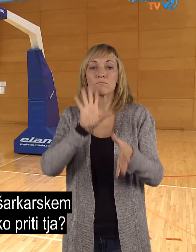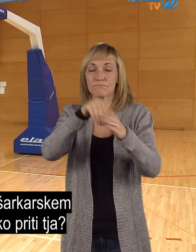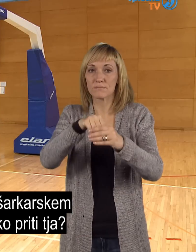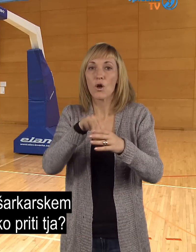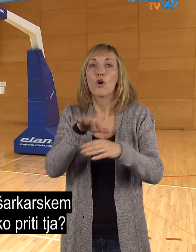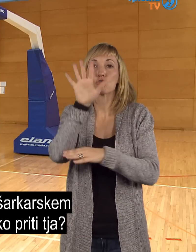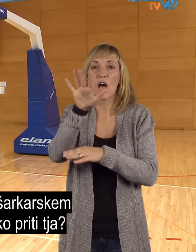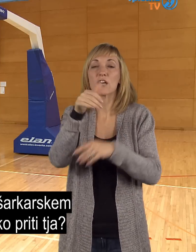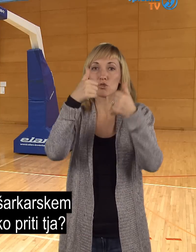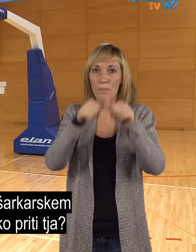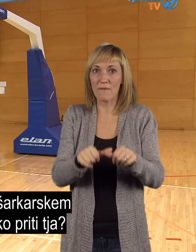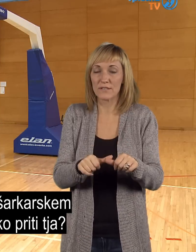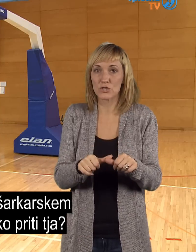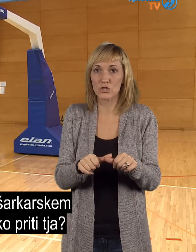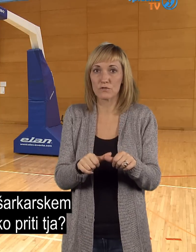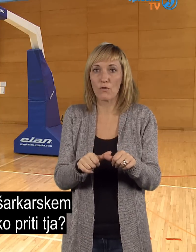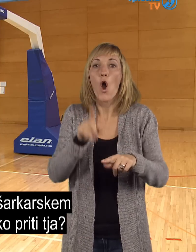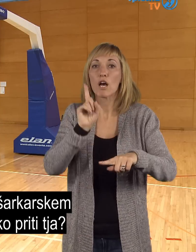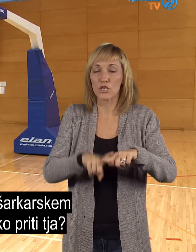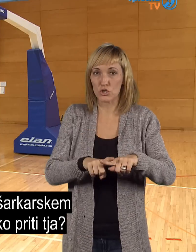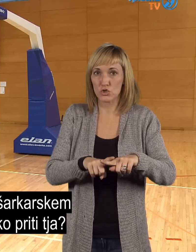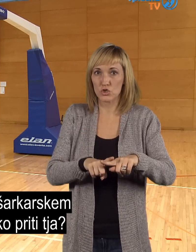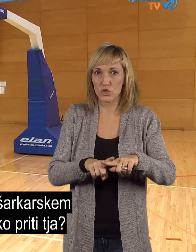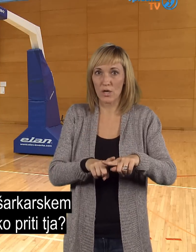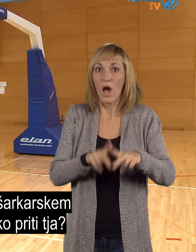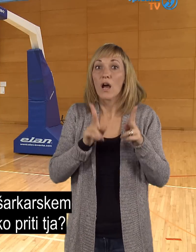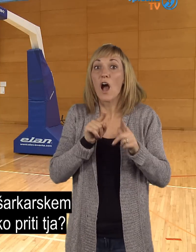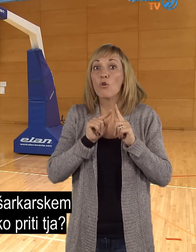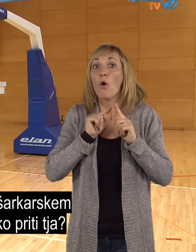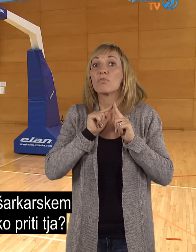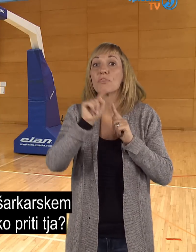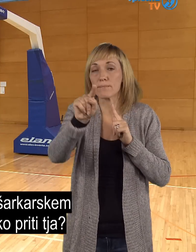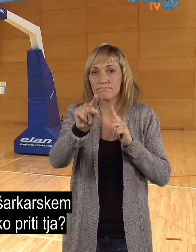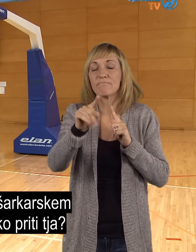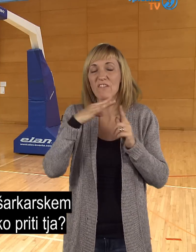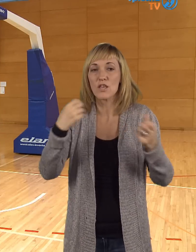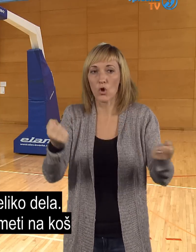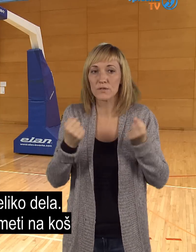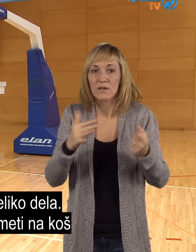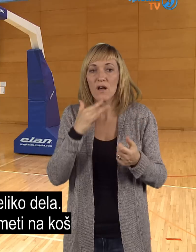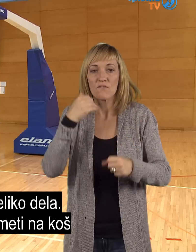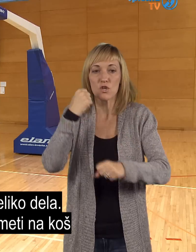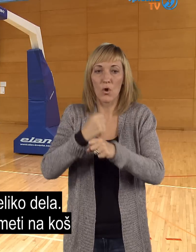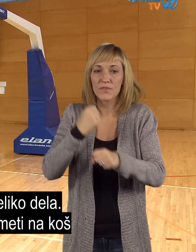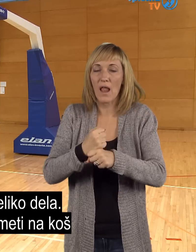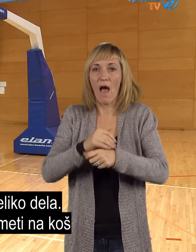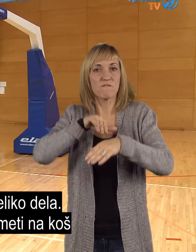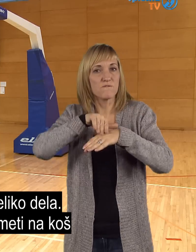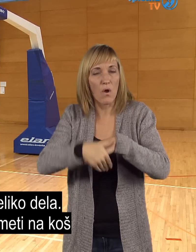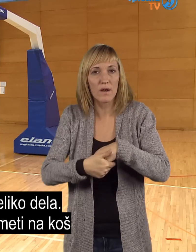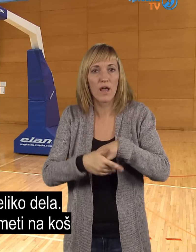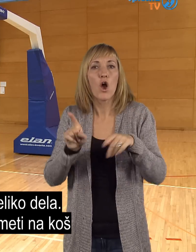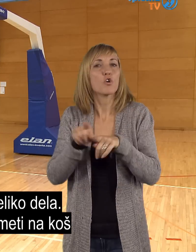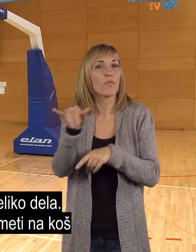vami bom tudi na košarkarskem prvenstvu v Grčiji, kako priti do tja, z veliko treninga, z veliko